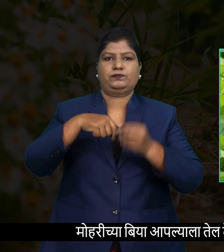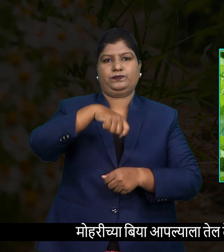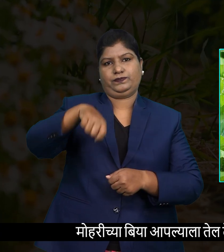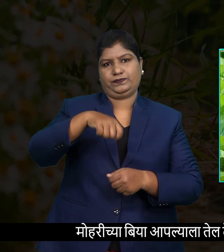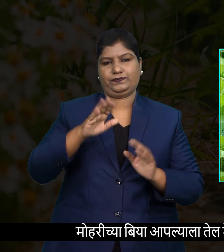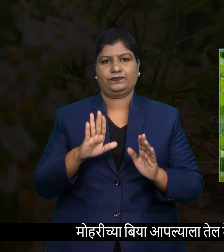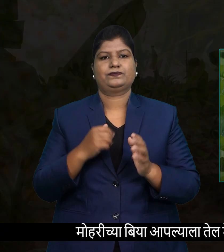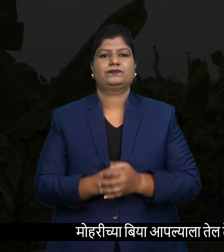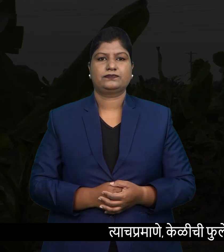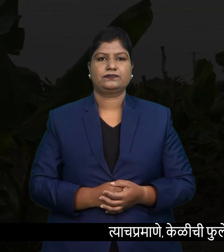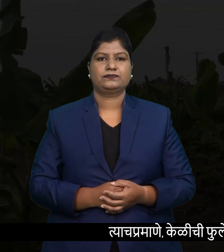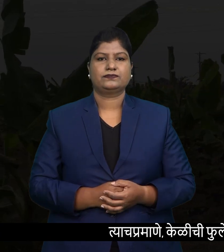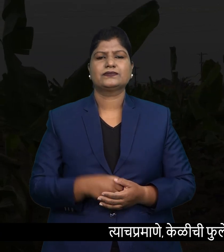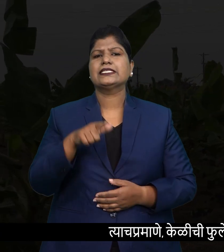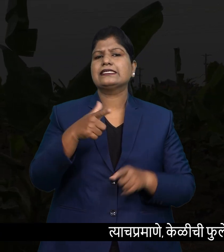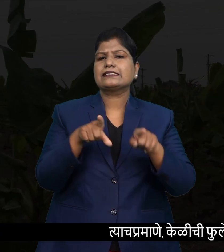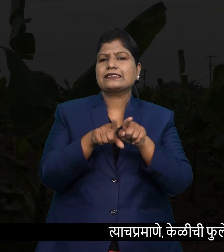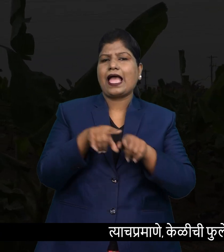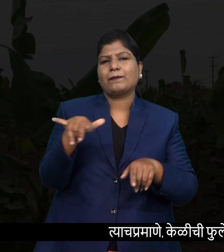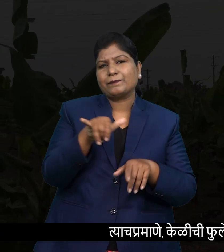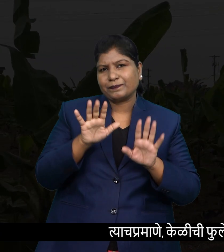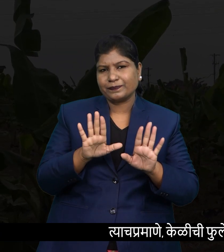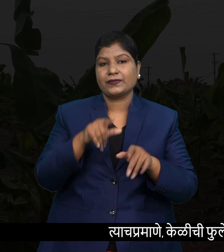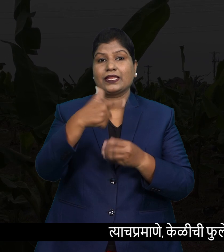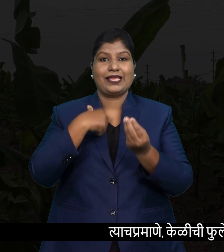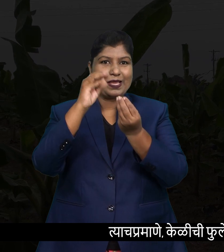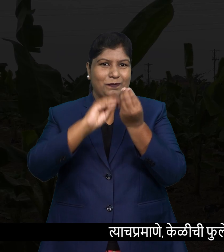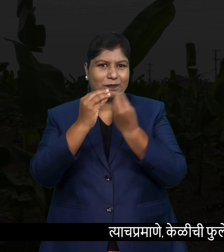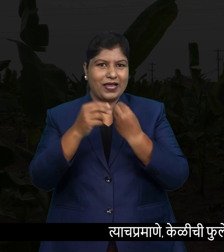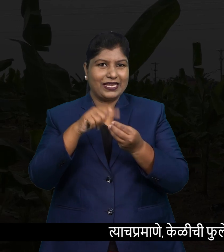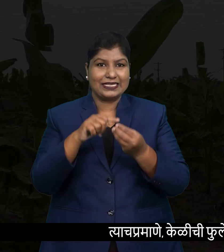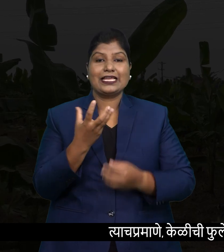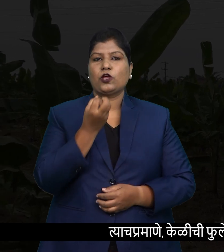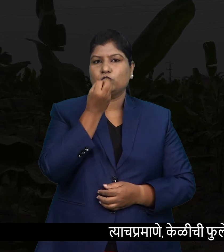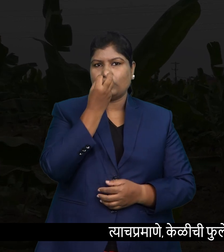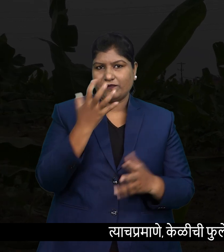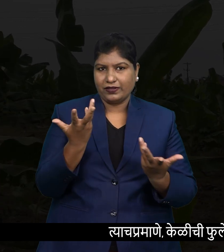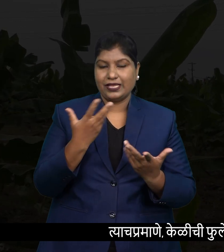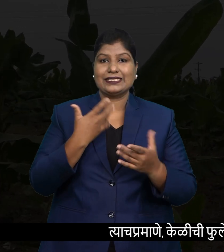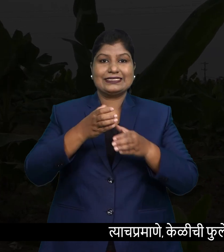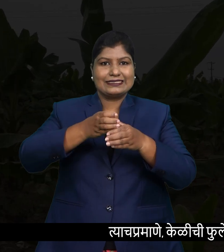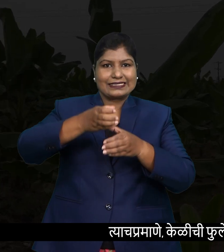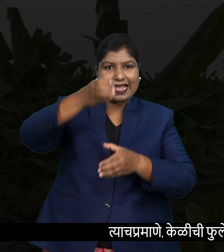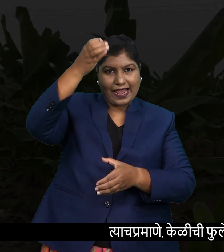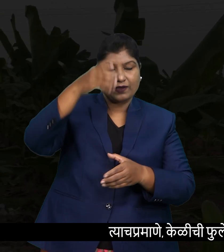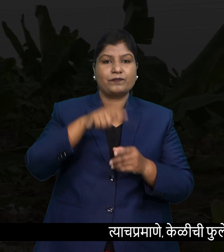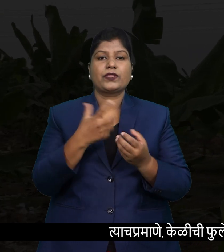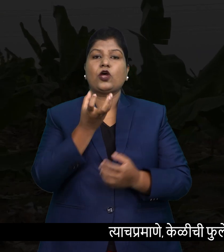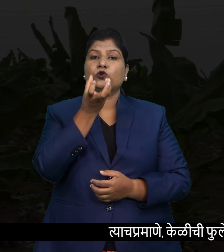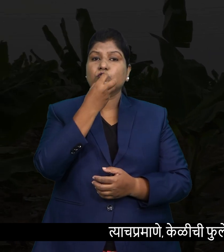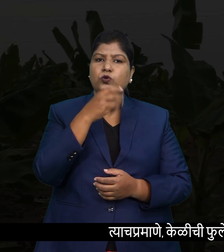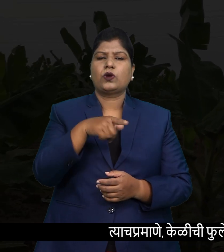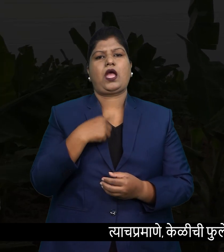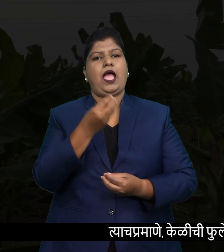त्याचप्रमाणे केळीची फुले, देठ आणि फळे खाण्यायोग्य